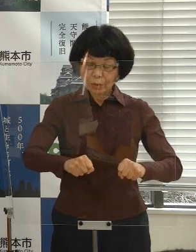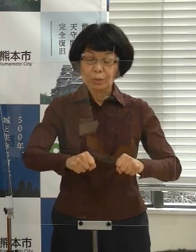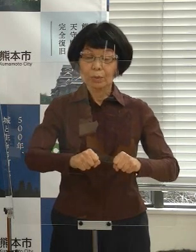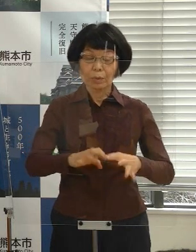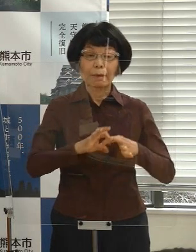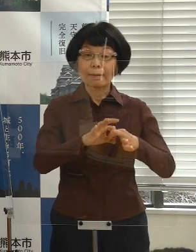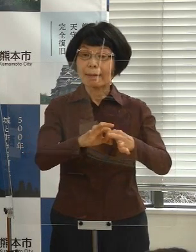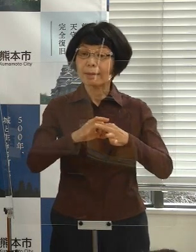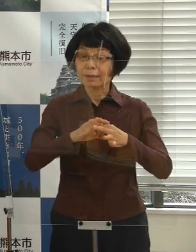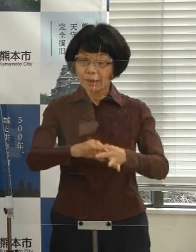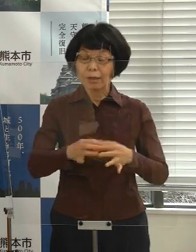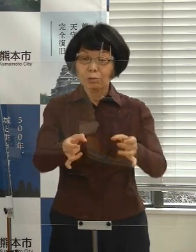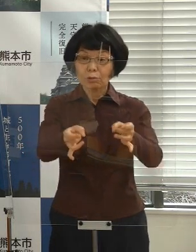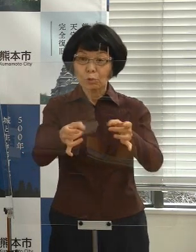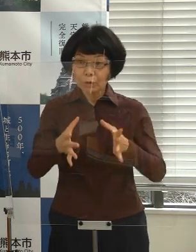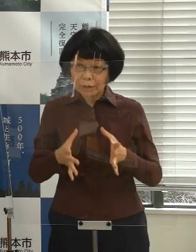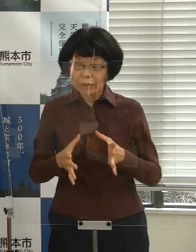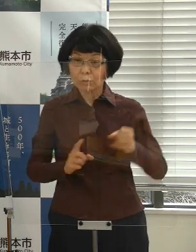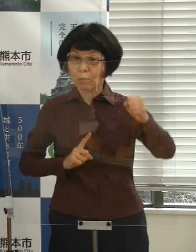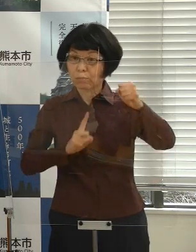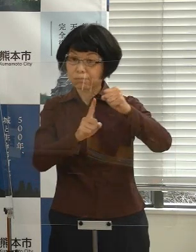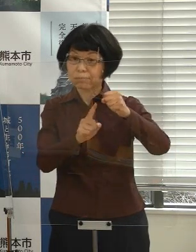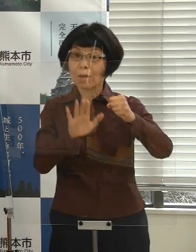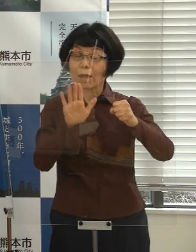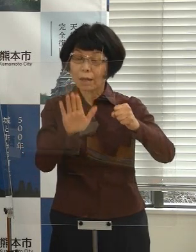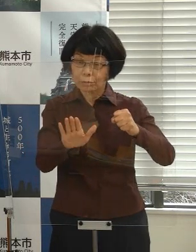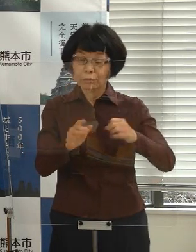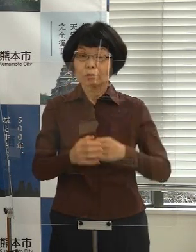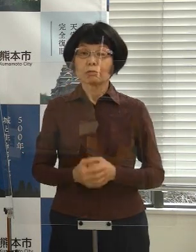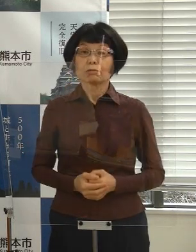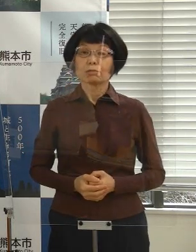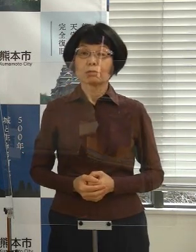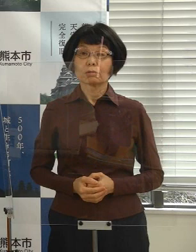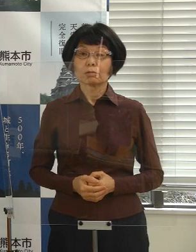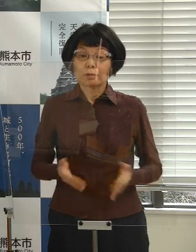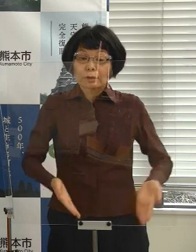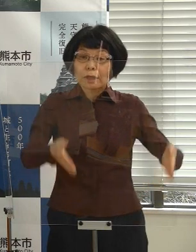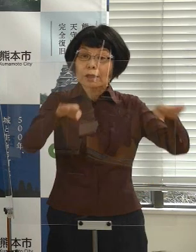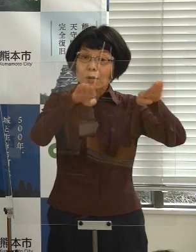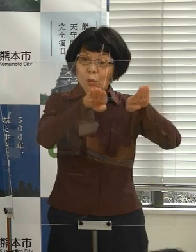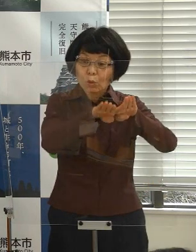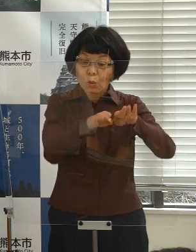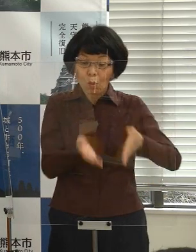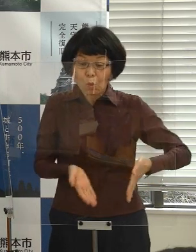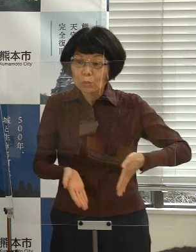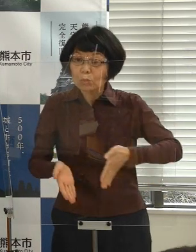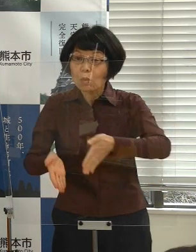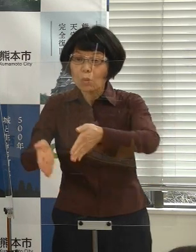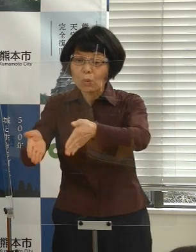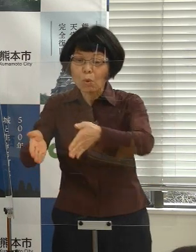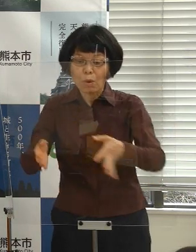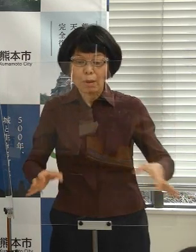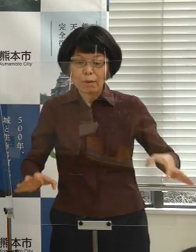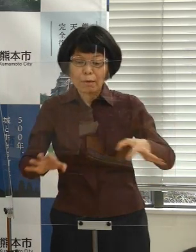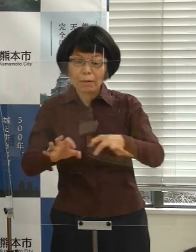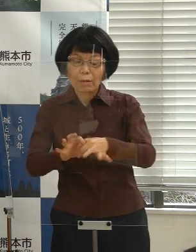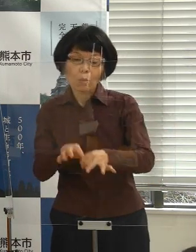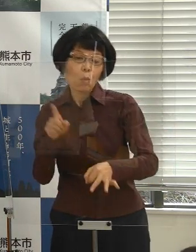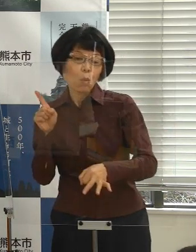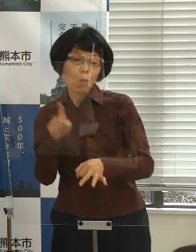目指しているところでございますが中でも建物や道路などの連続性を確保